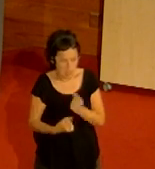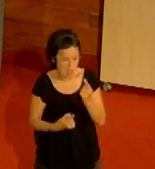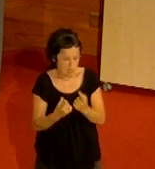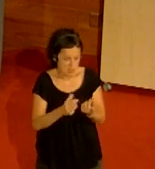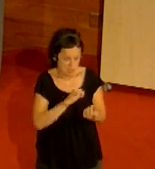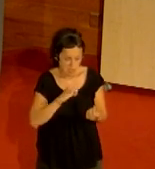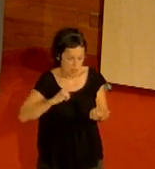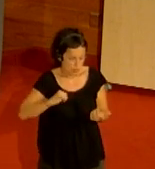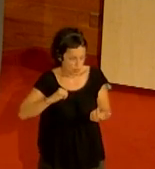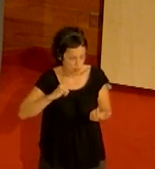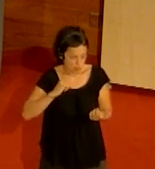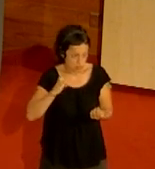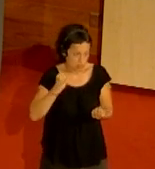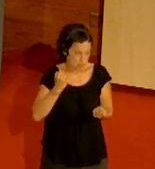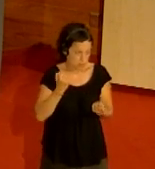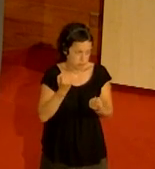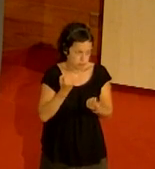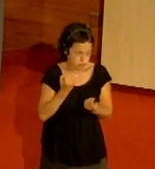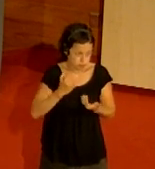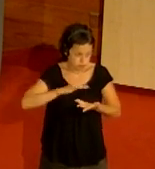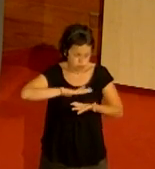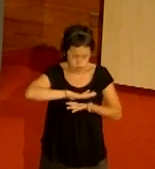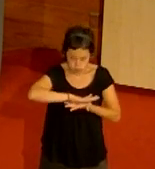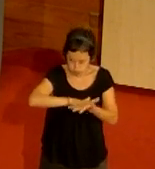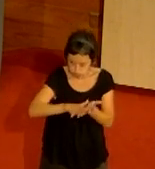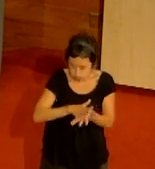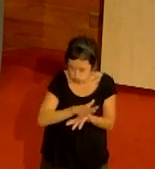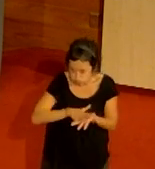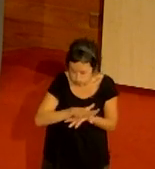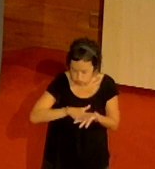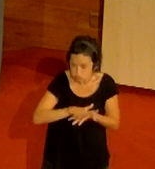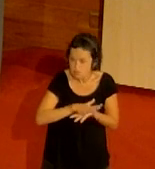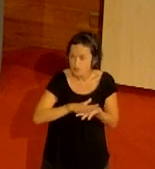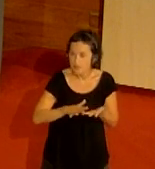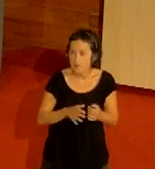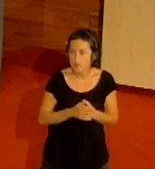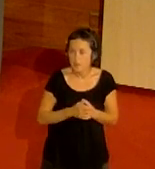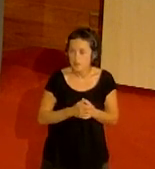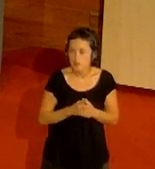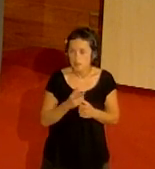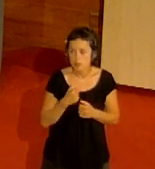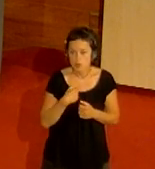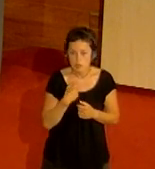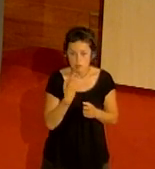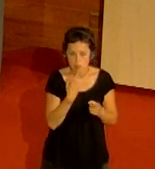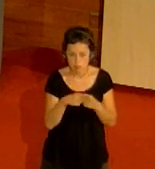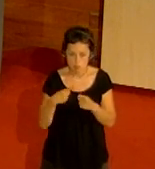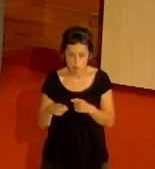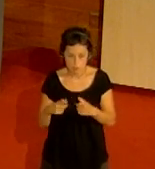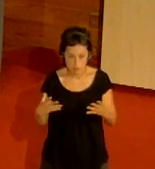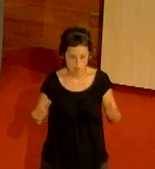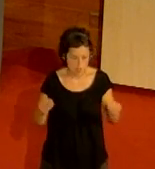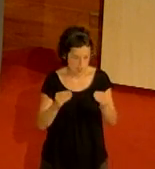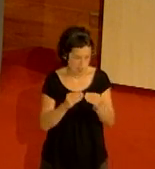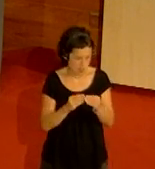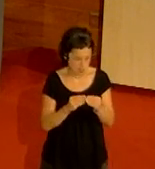porque duele y da sentido a la vez, ¿no? A mi vida, el periodismo, o sea, las dos cosas a la vez, ¿no? Y es una rueda que